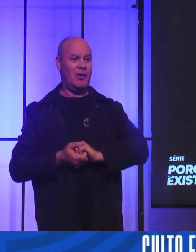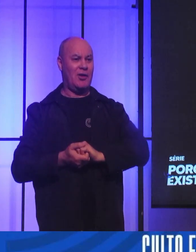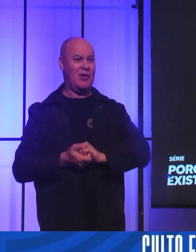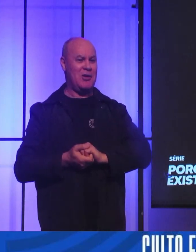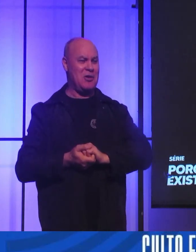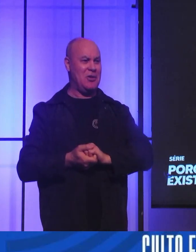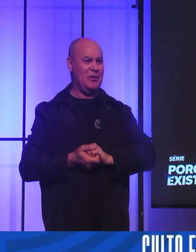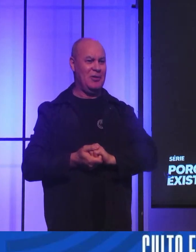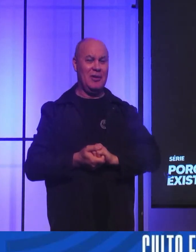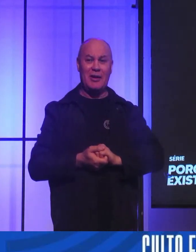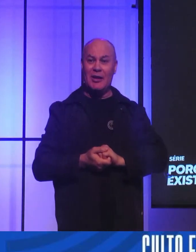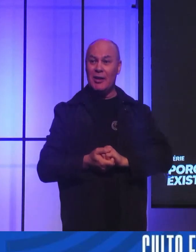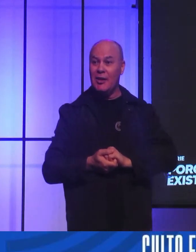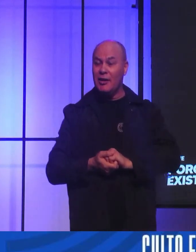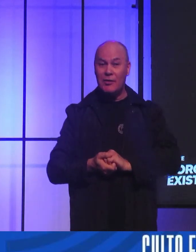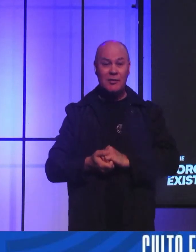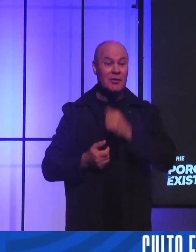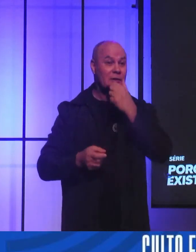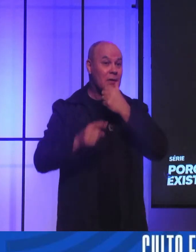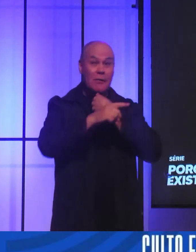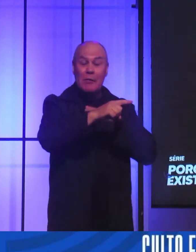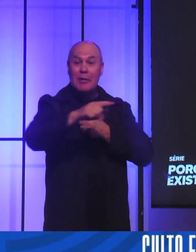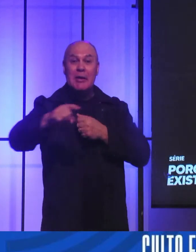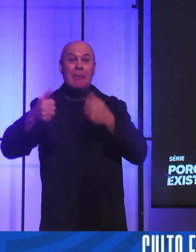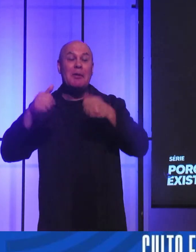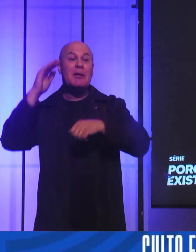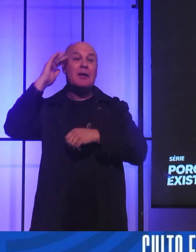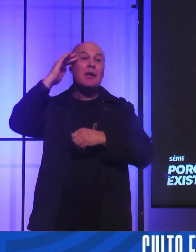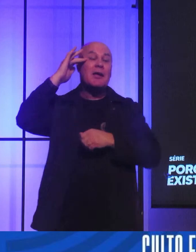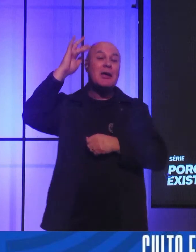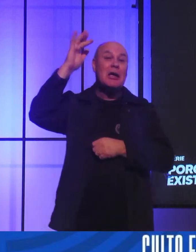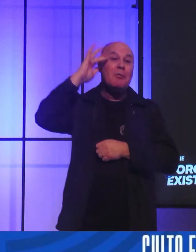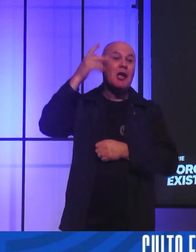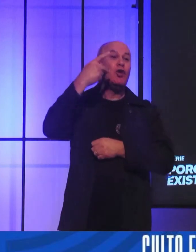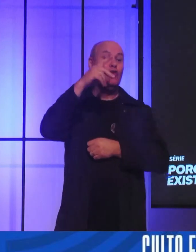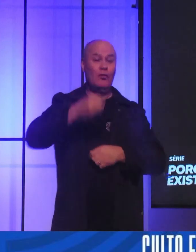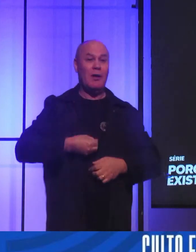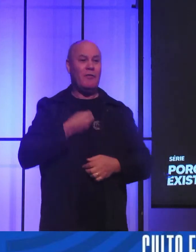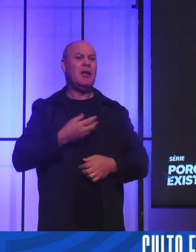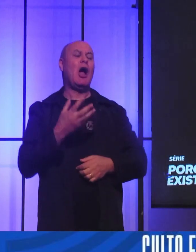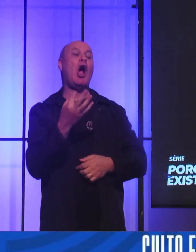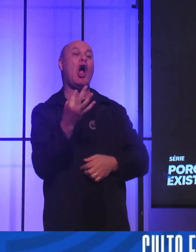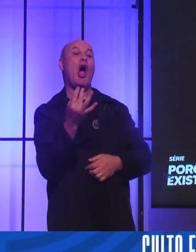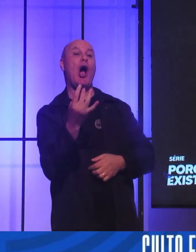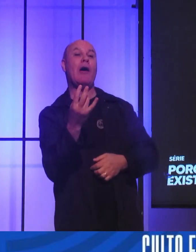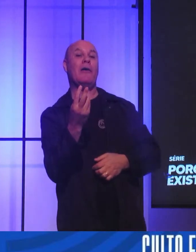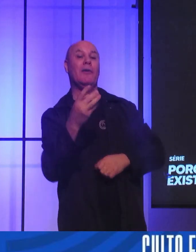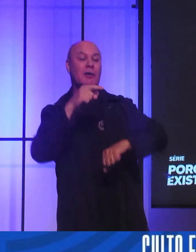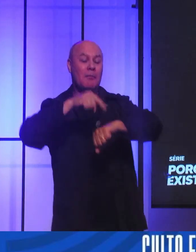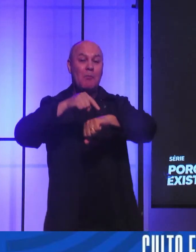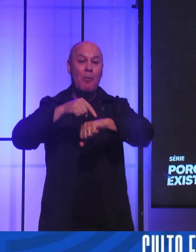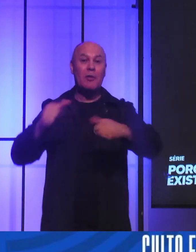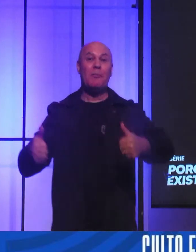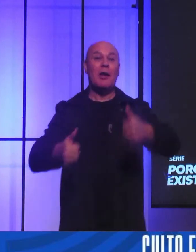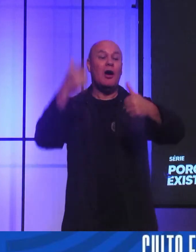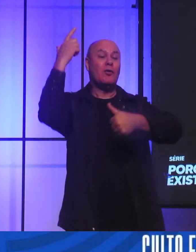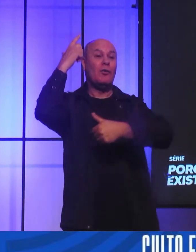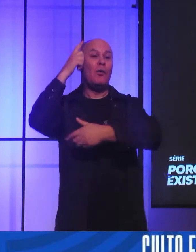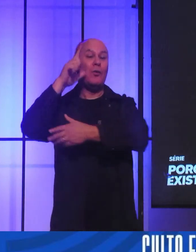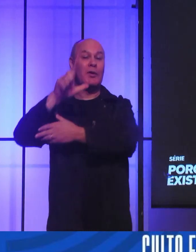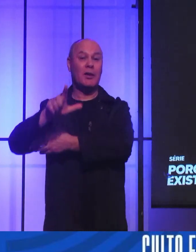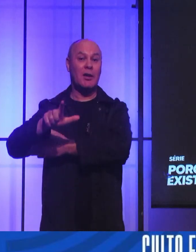maravilhosa. Então imagine todos os melhores momentos da sua vida. E o que a Bíblia está dizendo, que